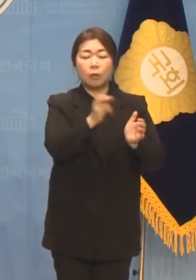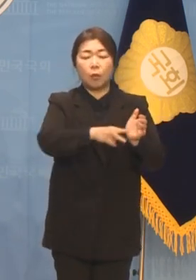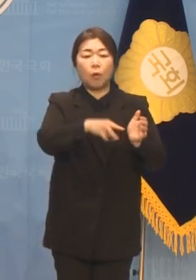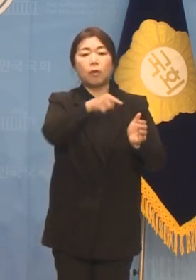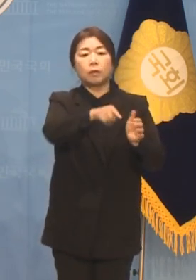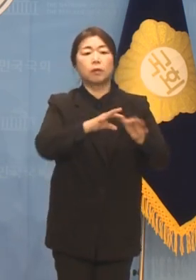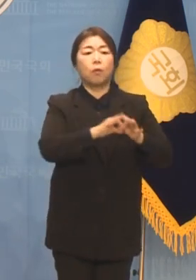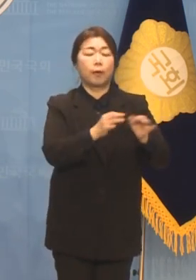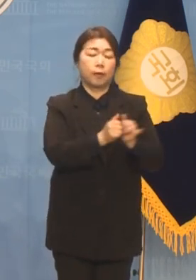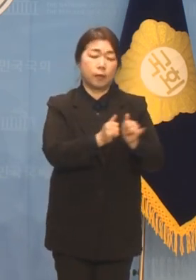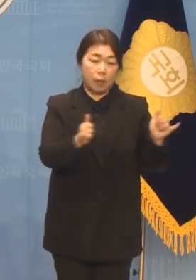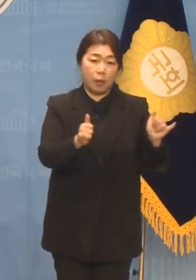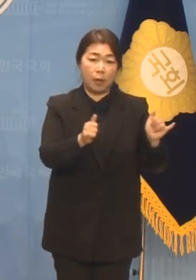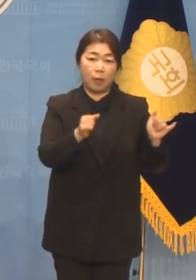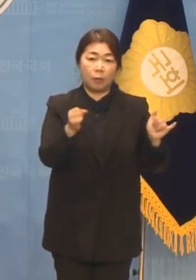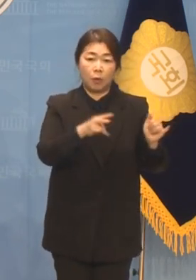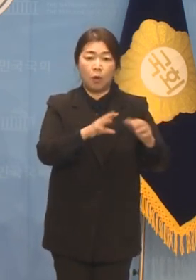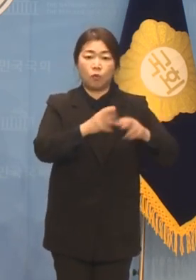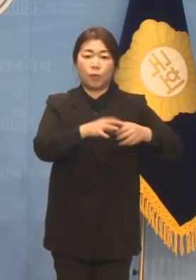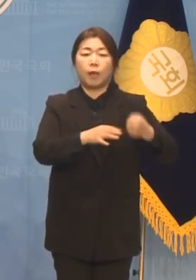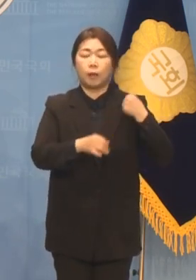후예들인 국민의힘뿐입니다.